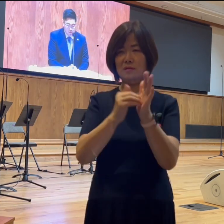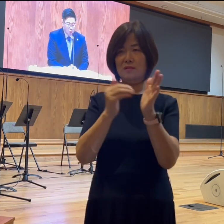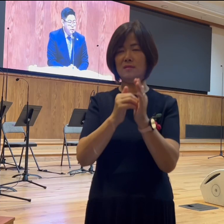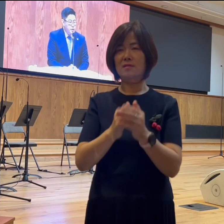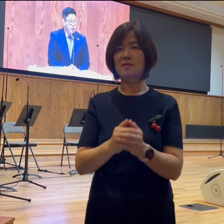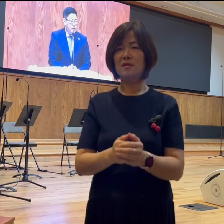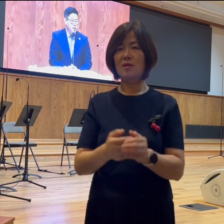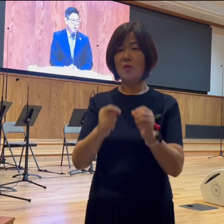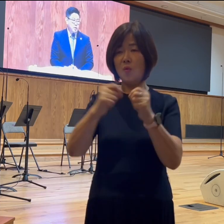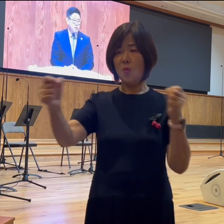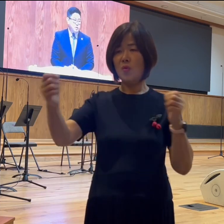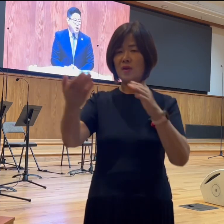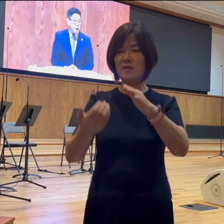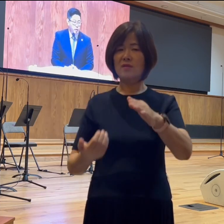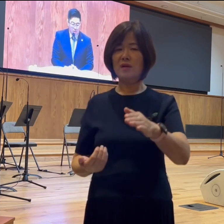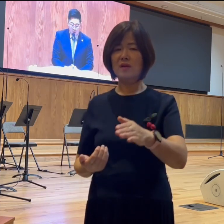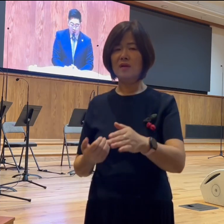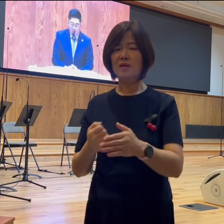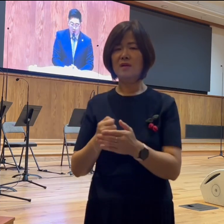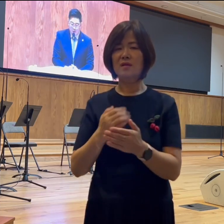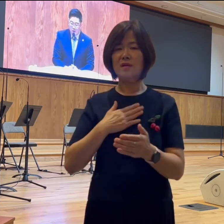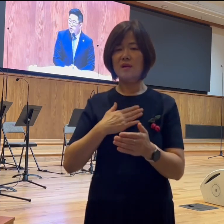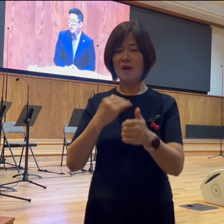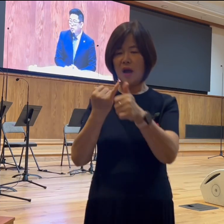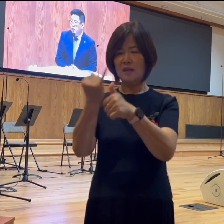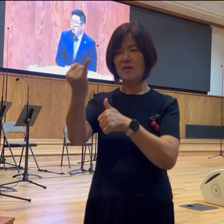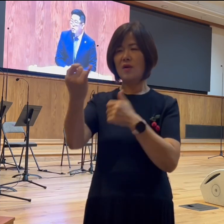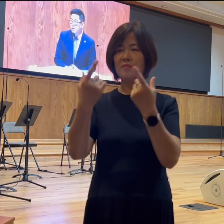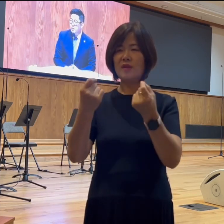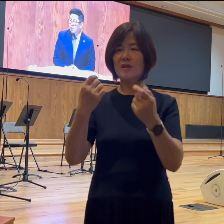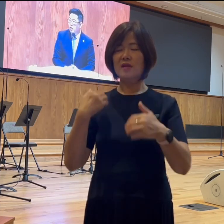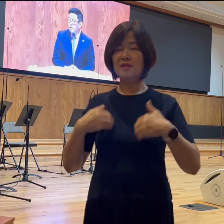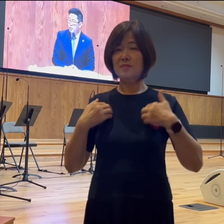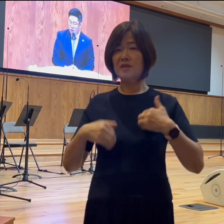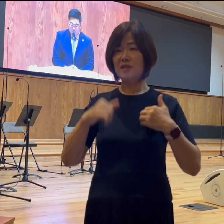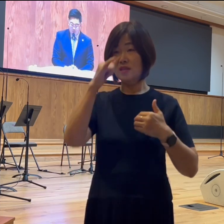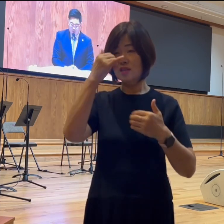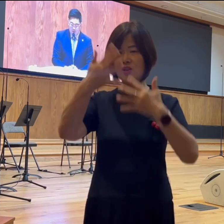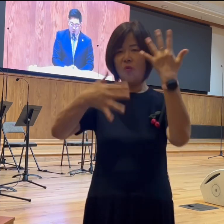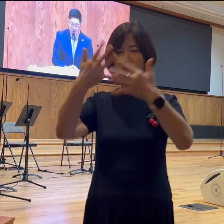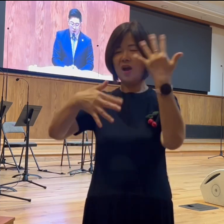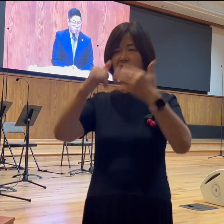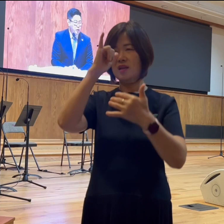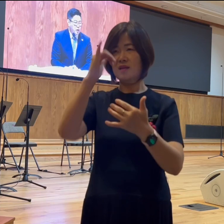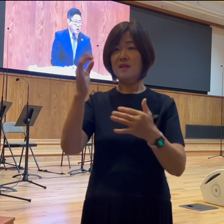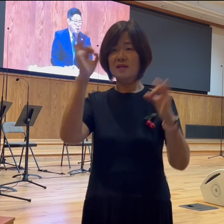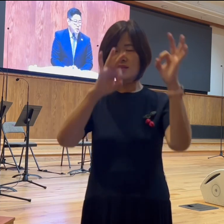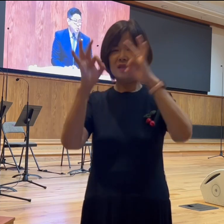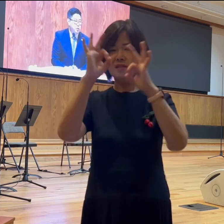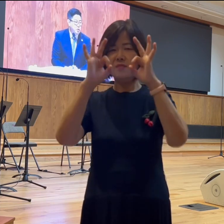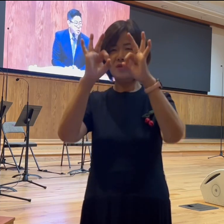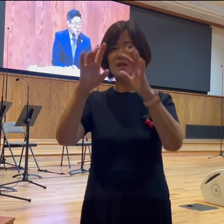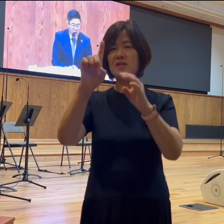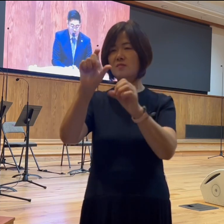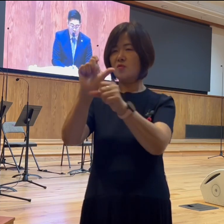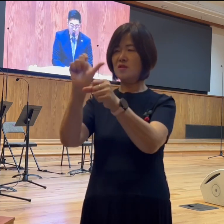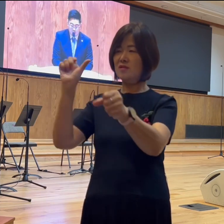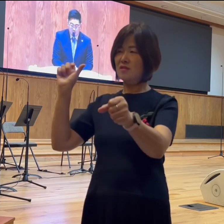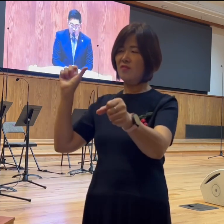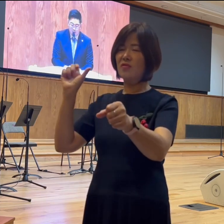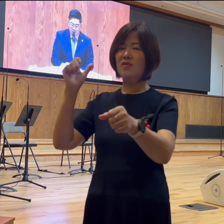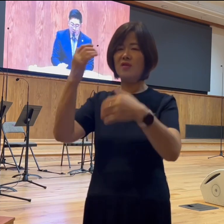오래전에 제가 저희 아내와 함께 재미있게 본 애니메이션 영화가 한 편 있습니다. 찾아보니까 15년 전